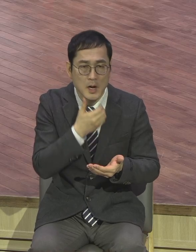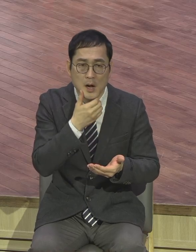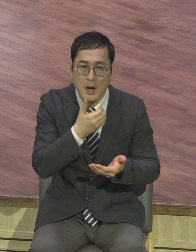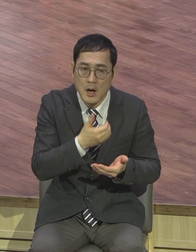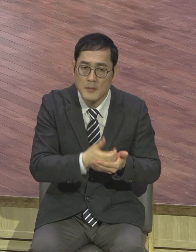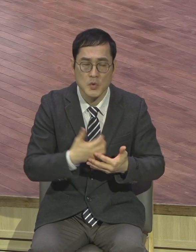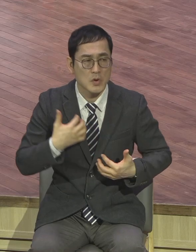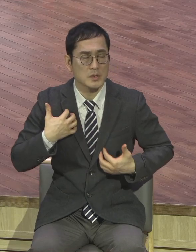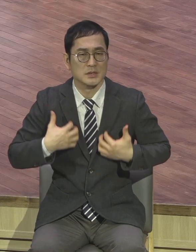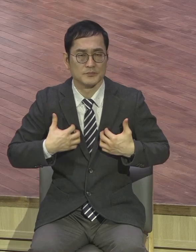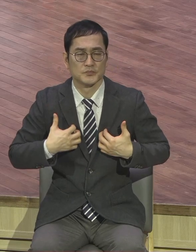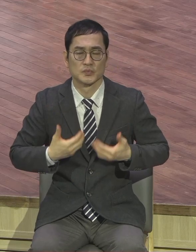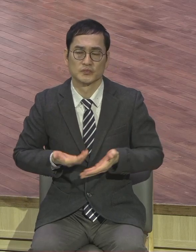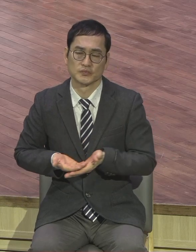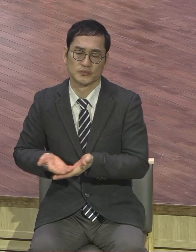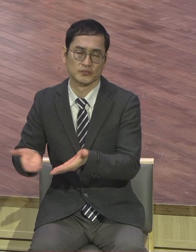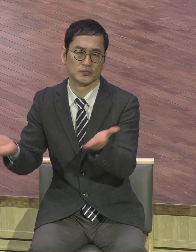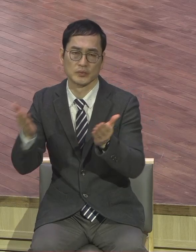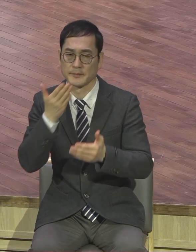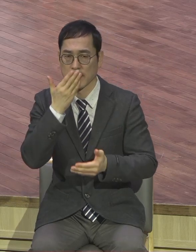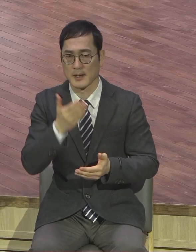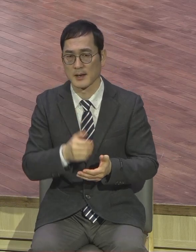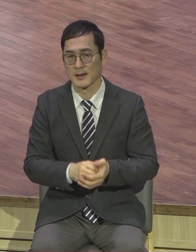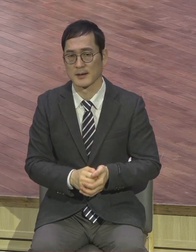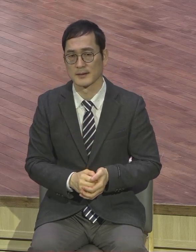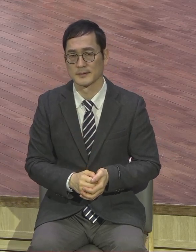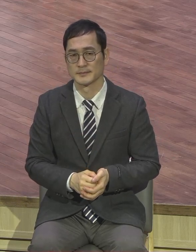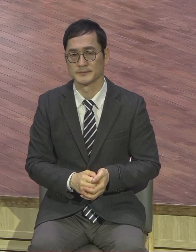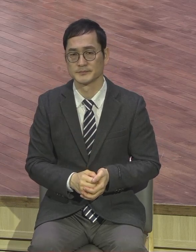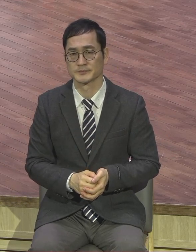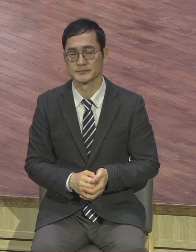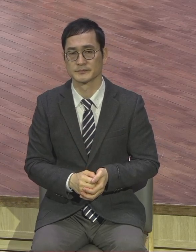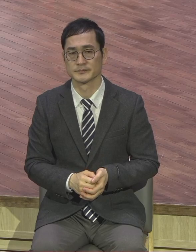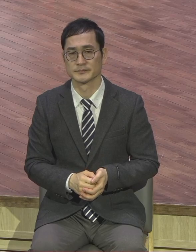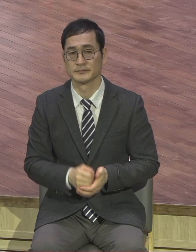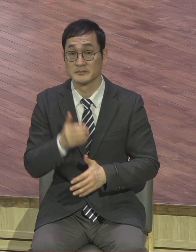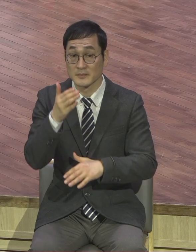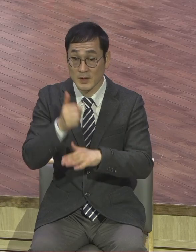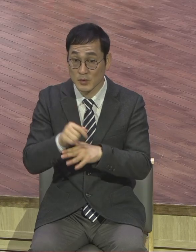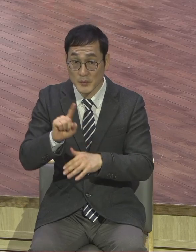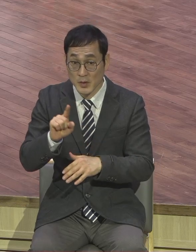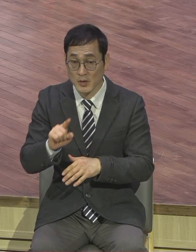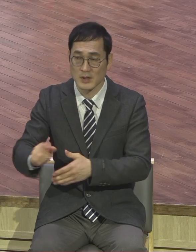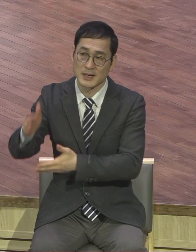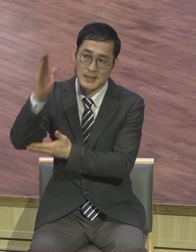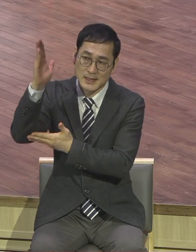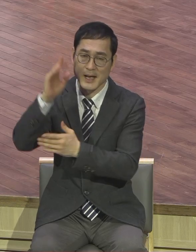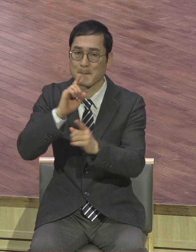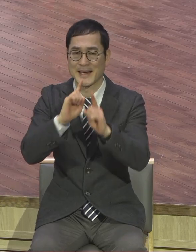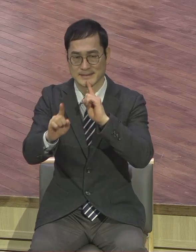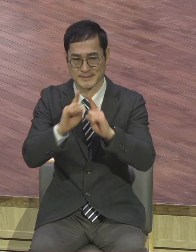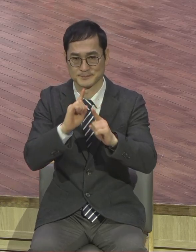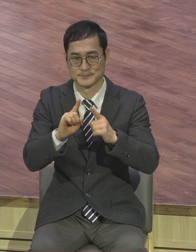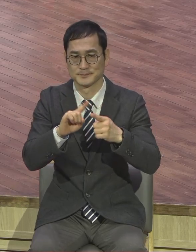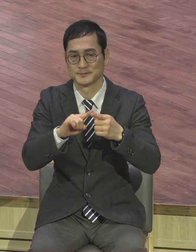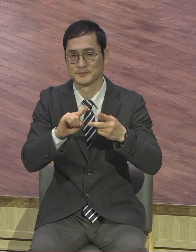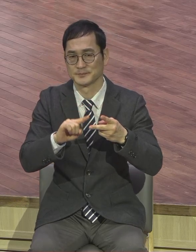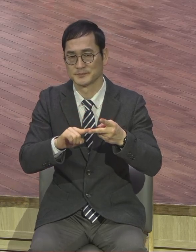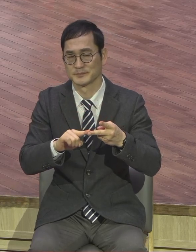그 핵심이 강단과 원리스예요. 강단과 원리스 이루는 겁니다. 은약적 삶 CVDIP의 삶이